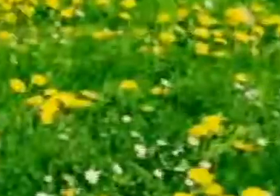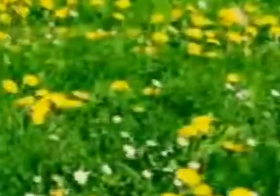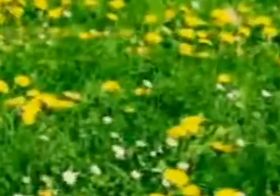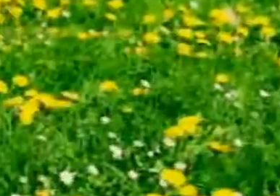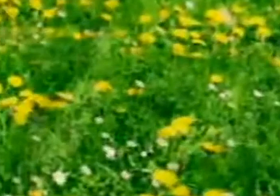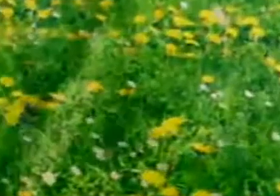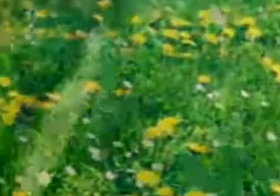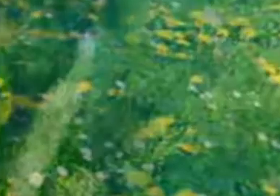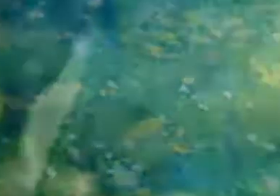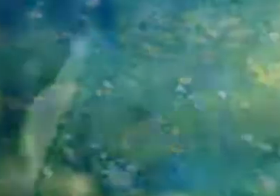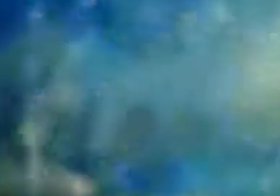आलोकित करने।